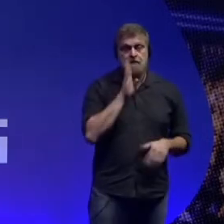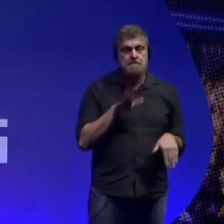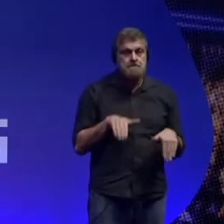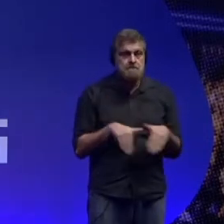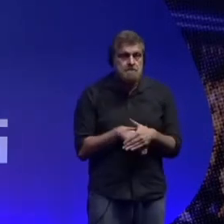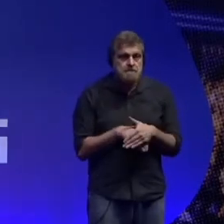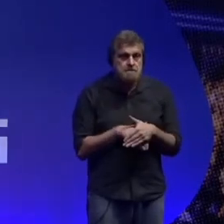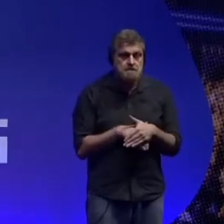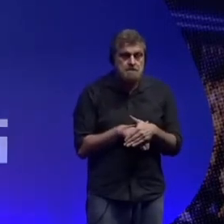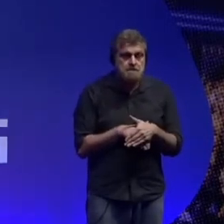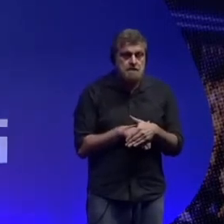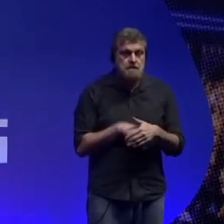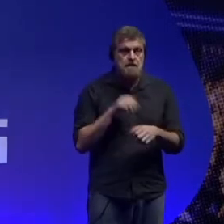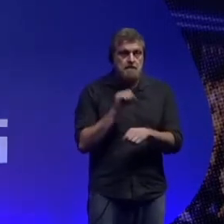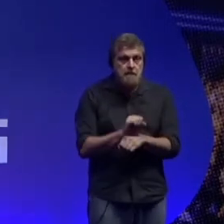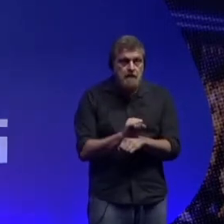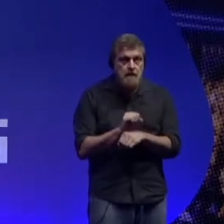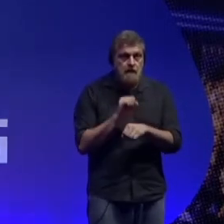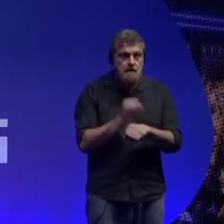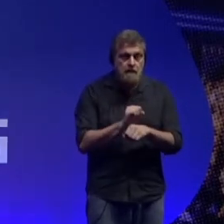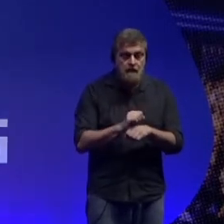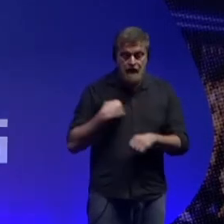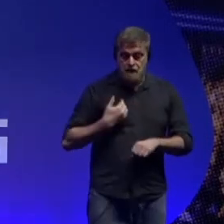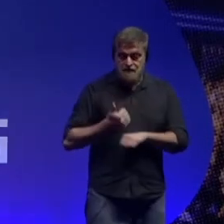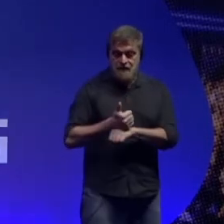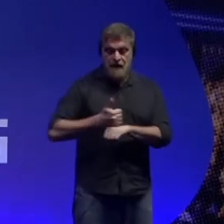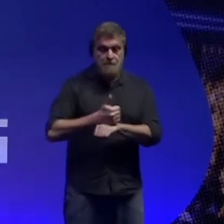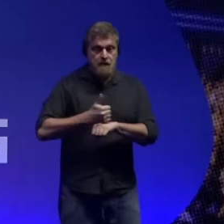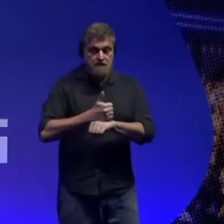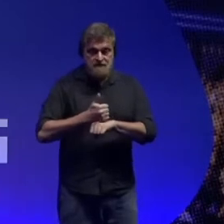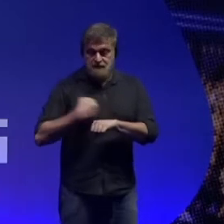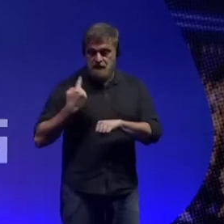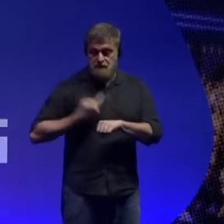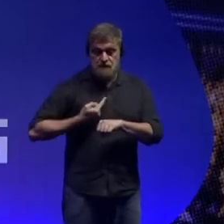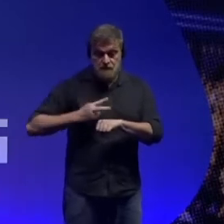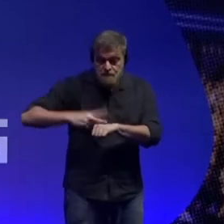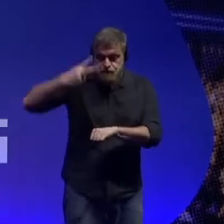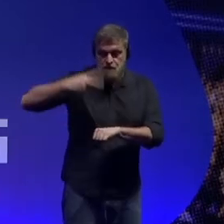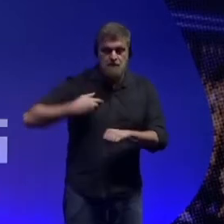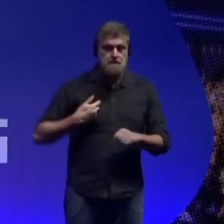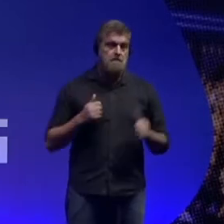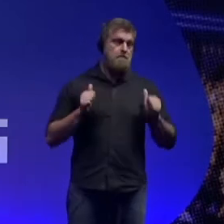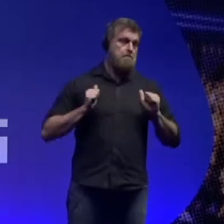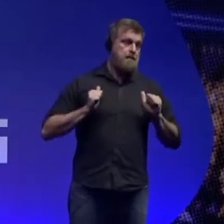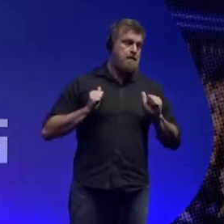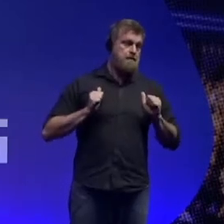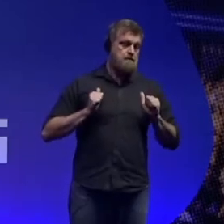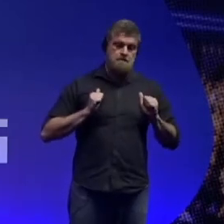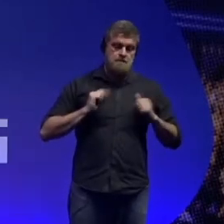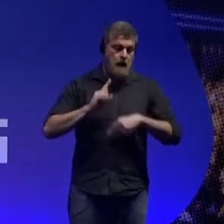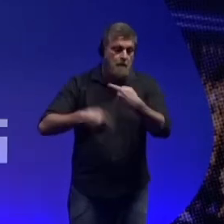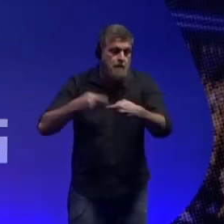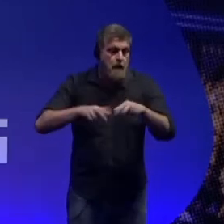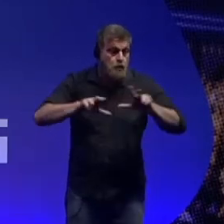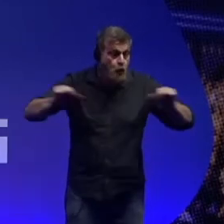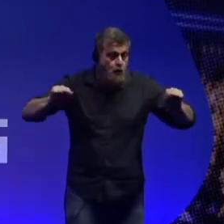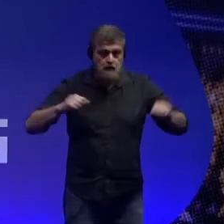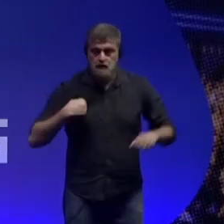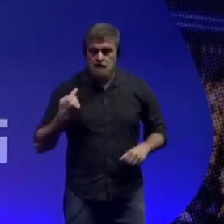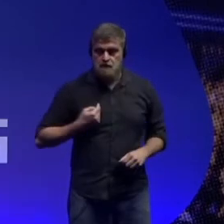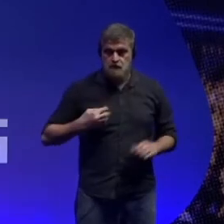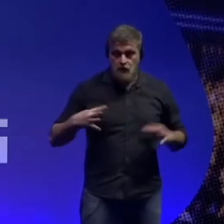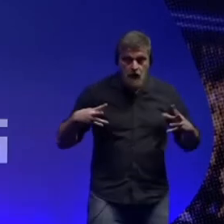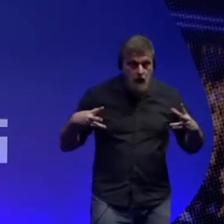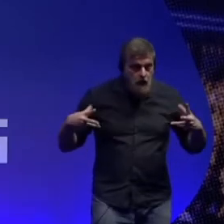um personagem passivo na história da nossa carreira. Isso nunca vai dar certo. E todos nós, gente, não se enganem.